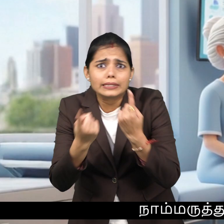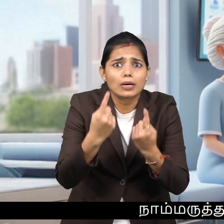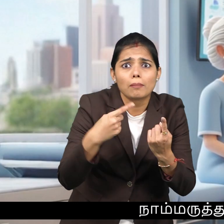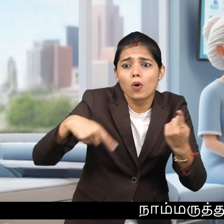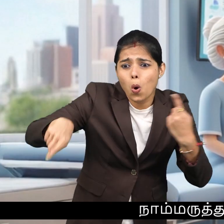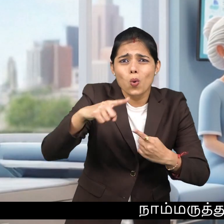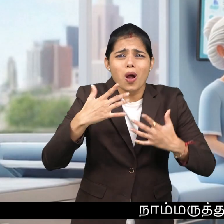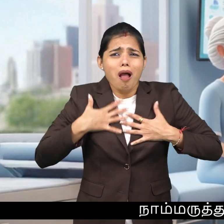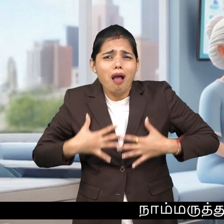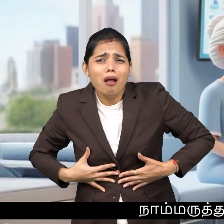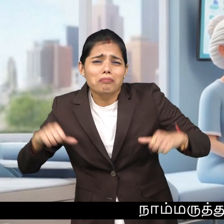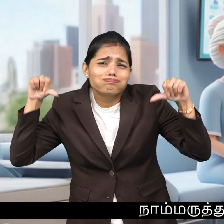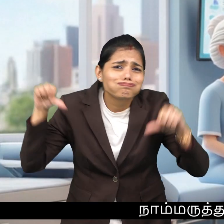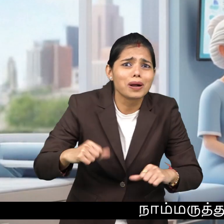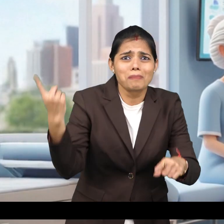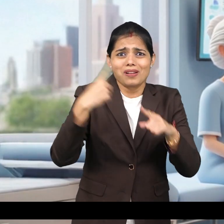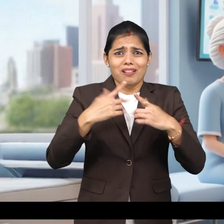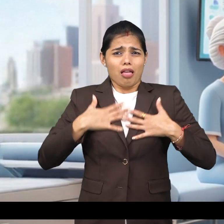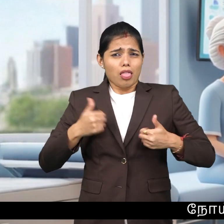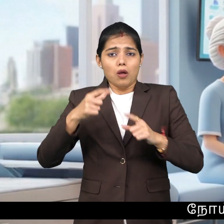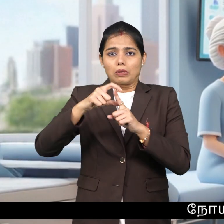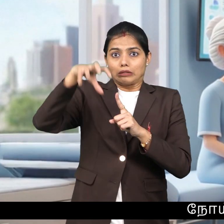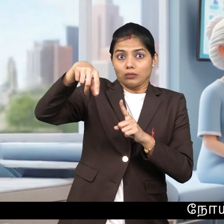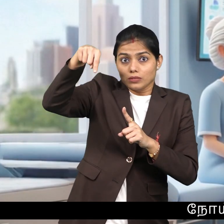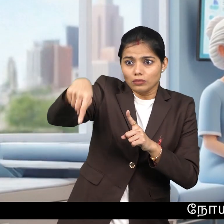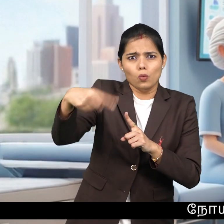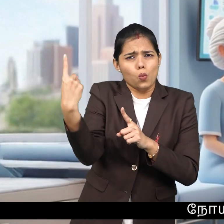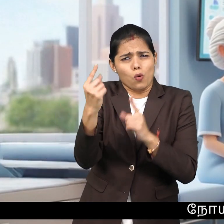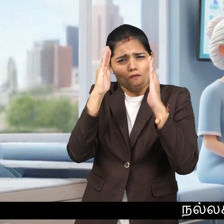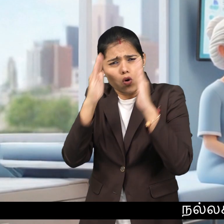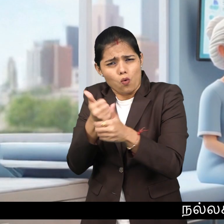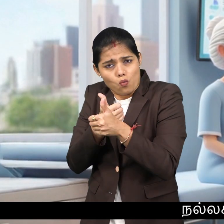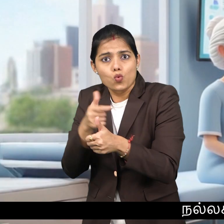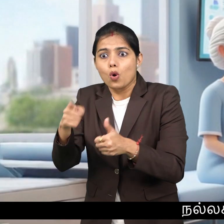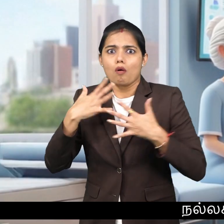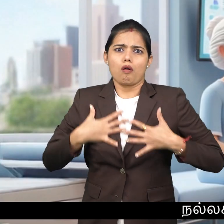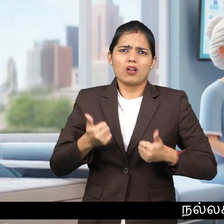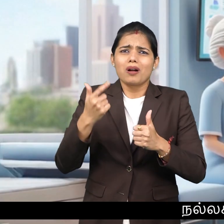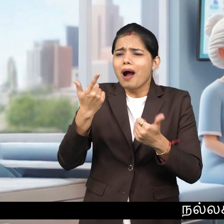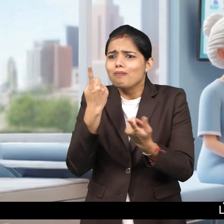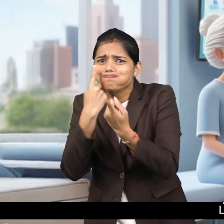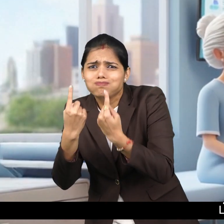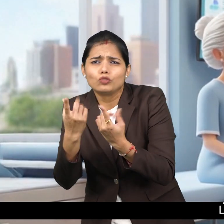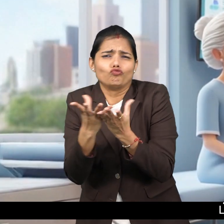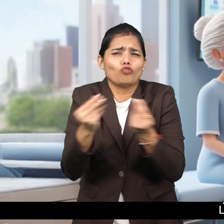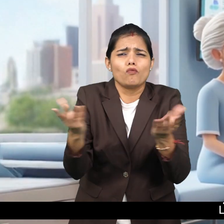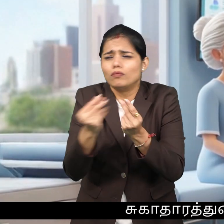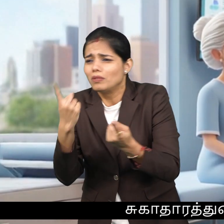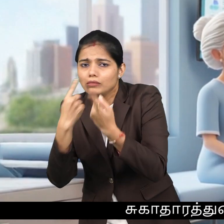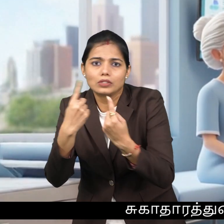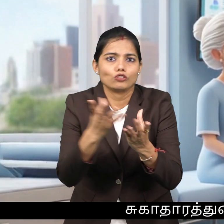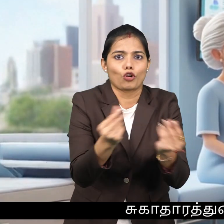போது நாம் மருத்துவர்களை சந்திக்கிறோம். மேலும் நோய்கள் வராமல் தடுக்க நல்ல சுகாதார முறைகளை